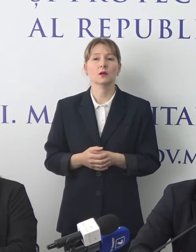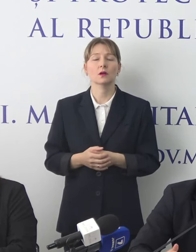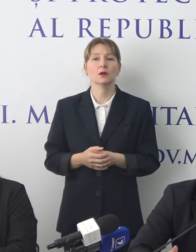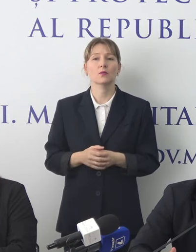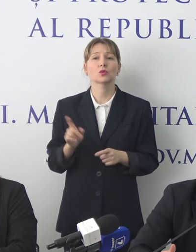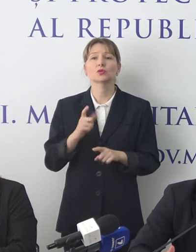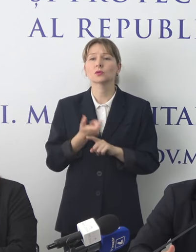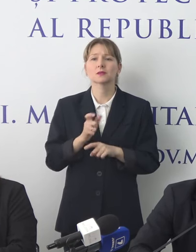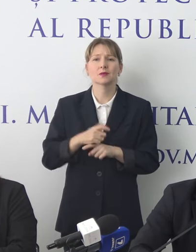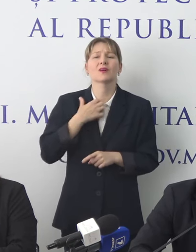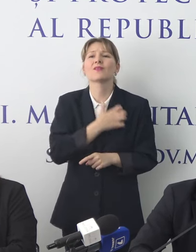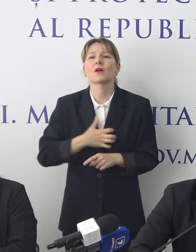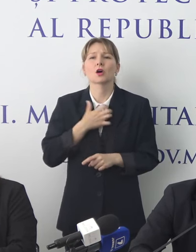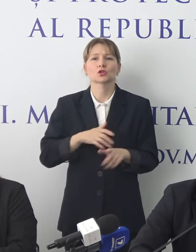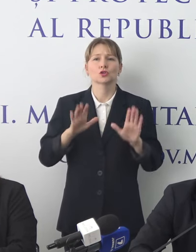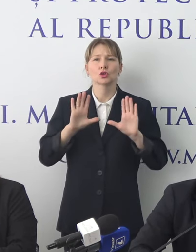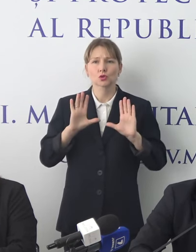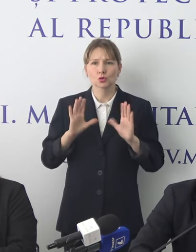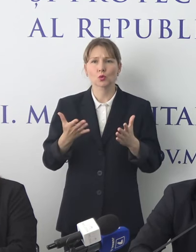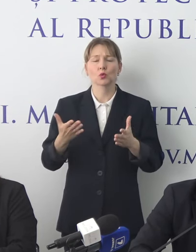Cea mai importantă cauză